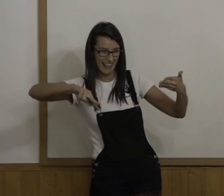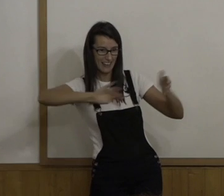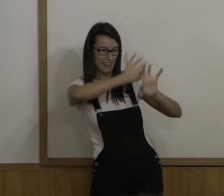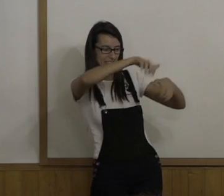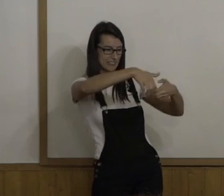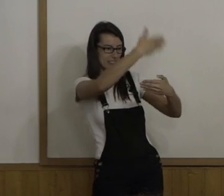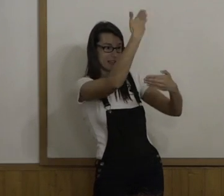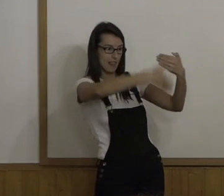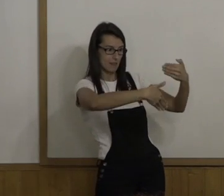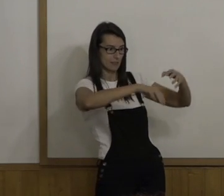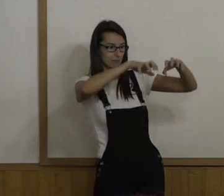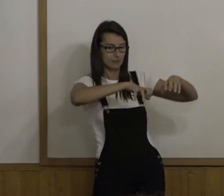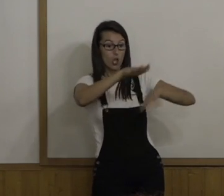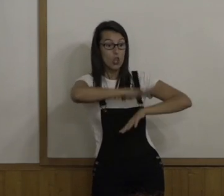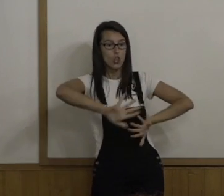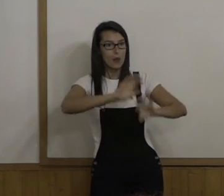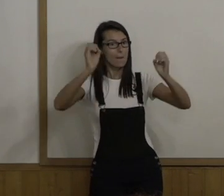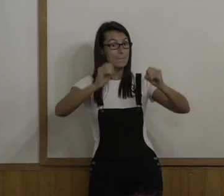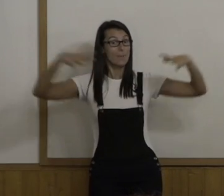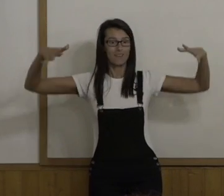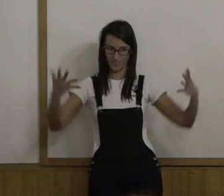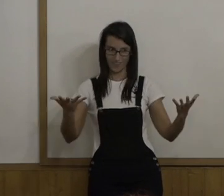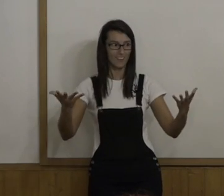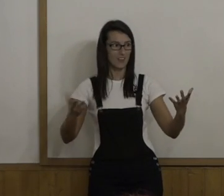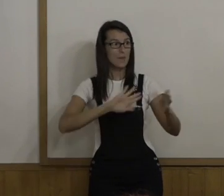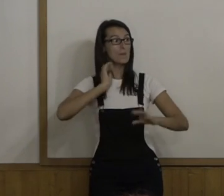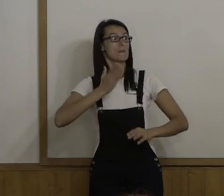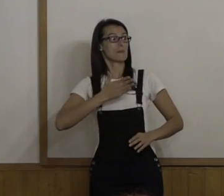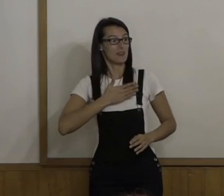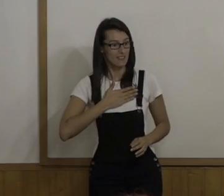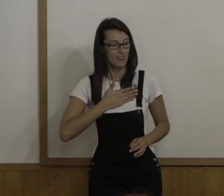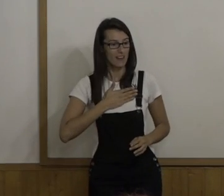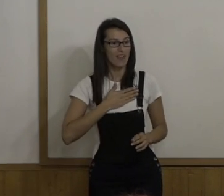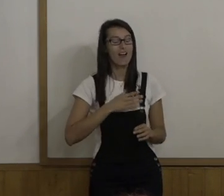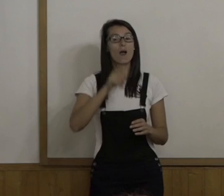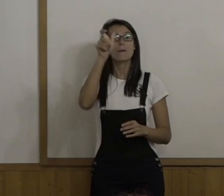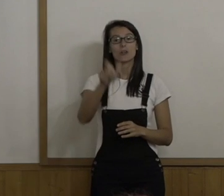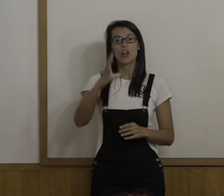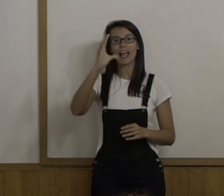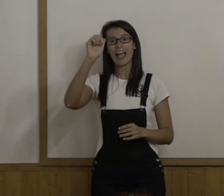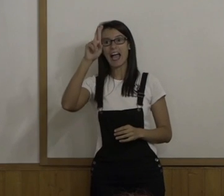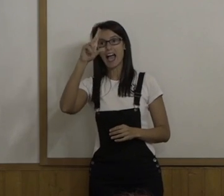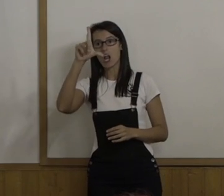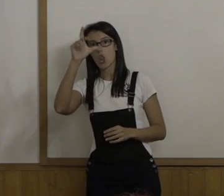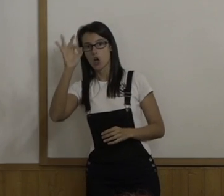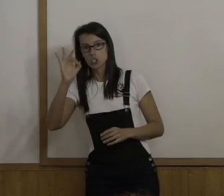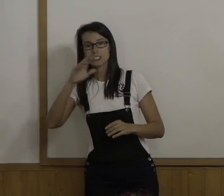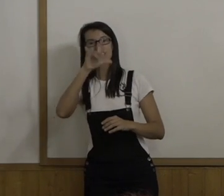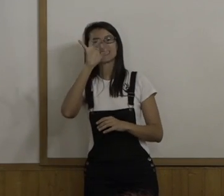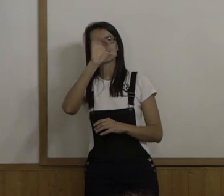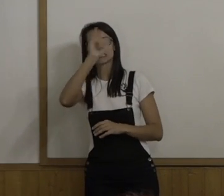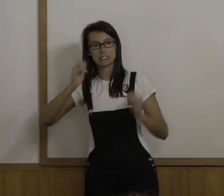en un sitio mágico. Mañana tenéis la oportunidad de conocer al gran Carlos Sánchez Montaña, que